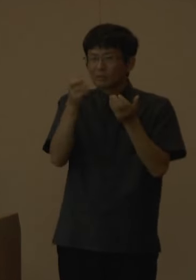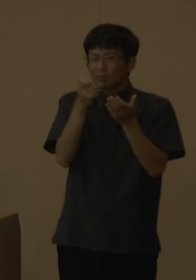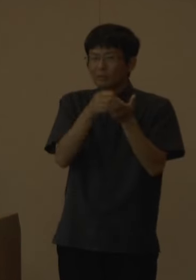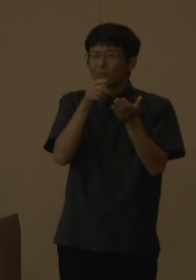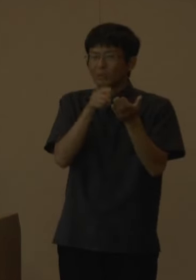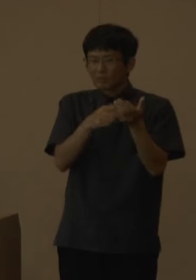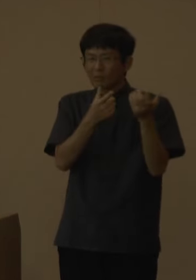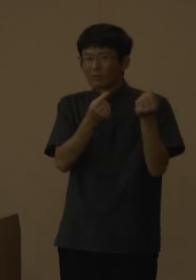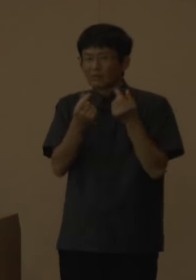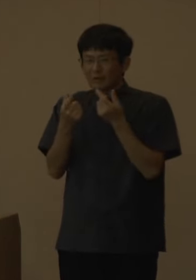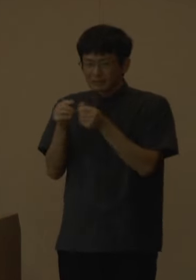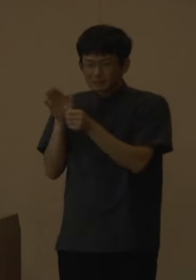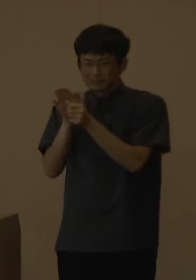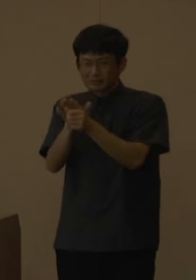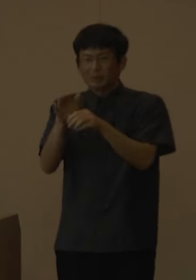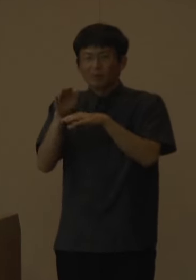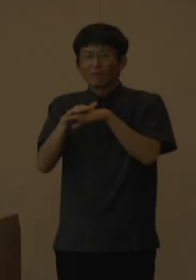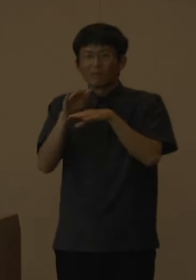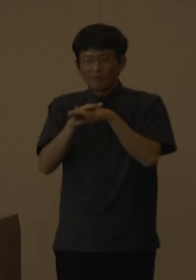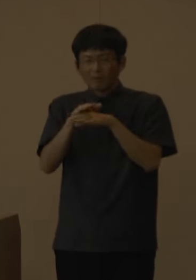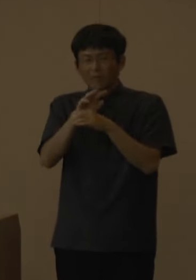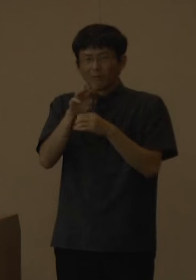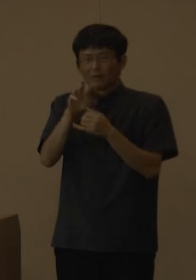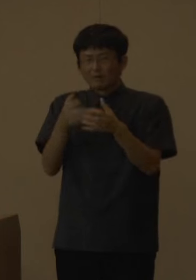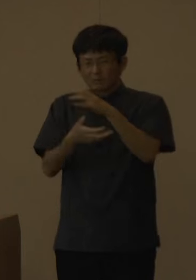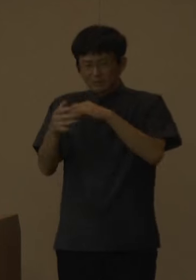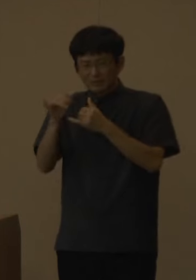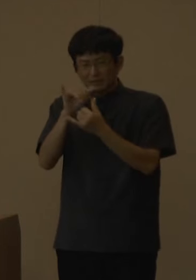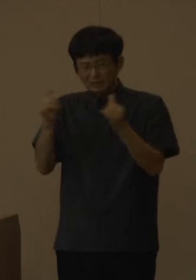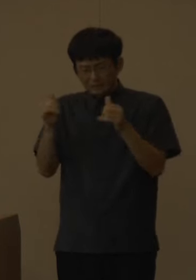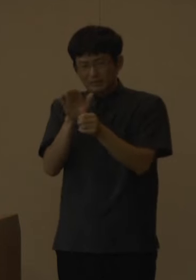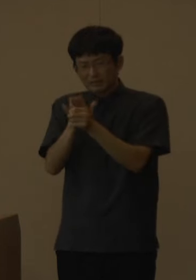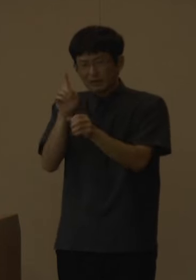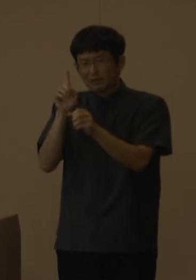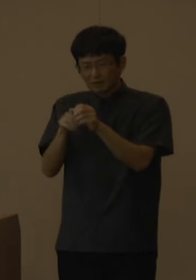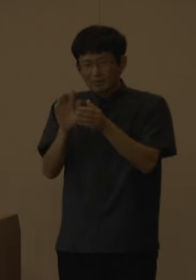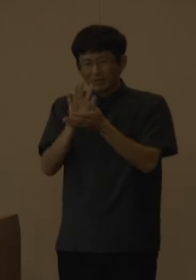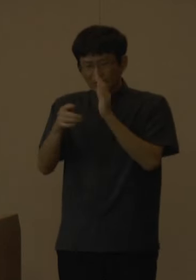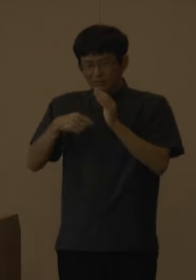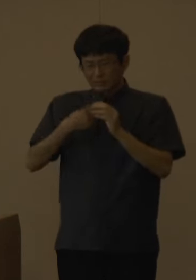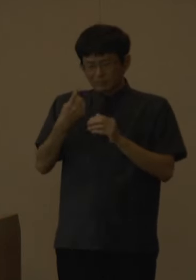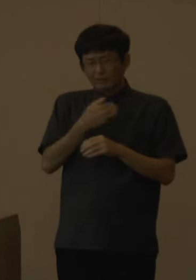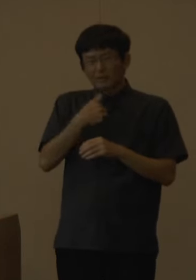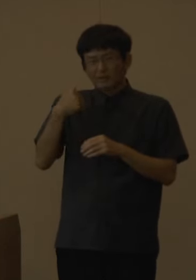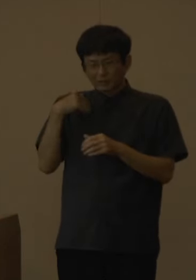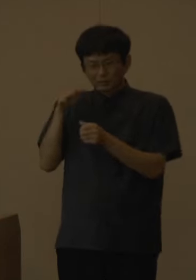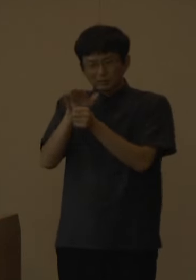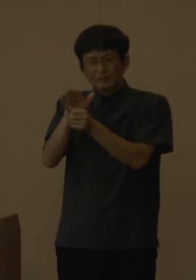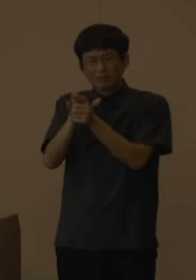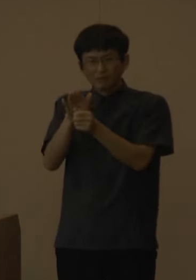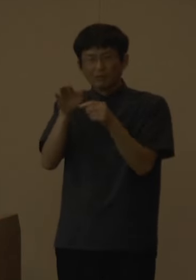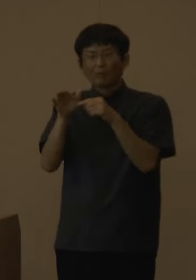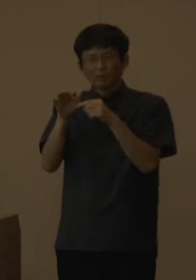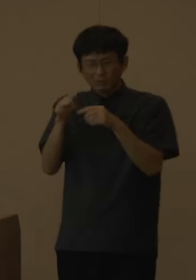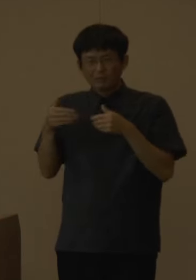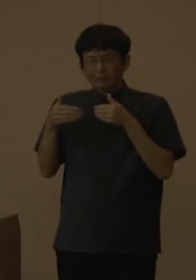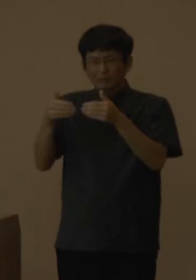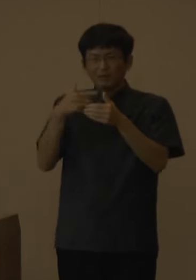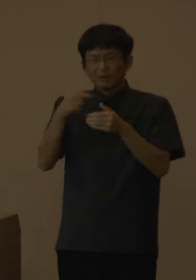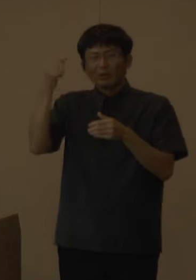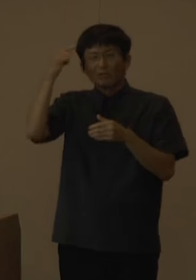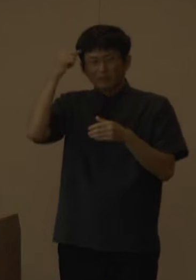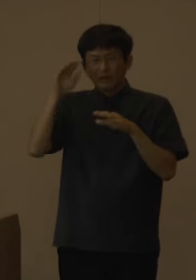同様の支援策としての被災者支援と合わせて、県独自の支援も合わせて行っていきたいということで、